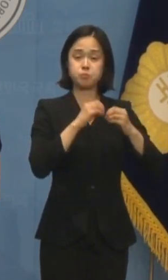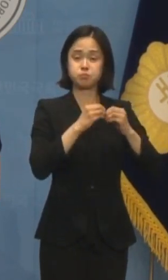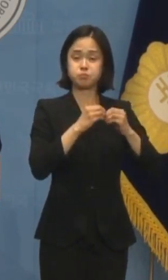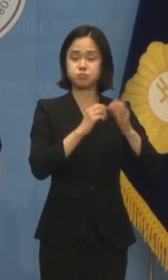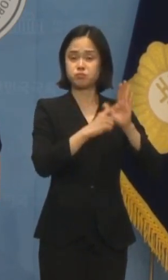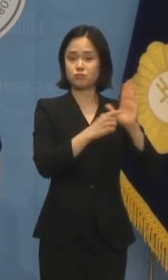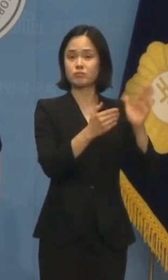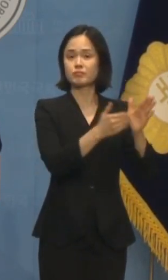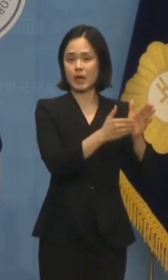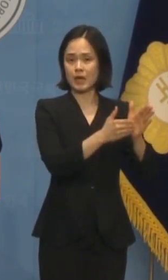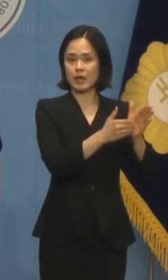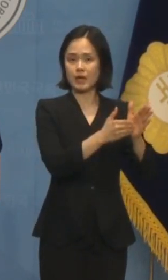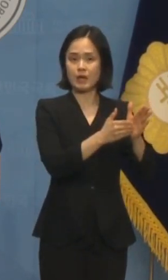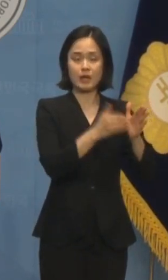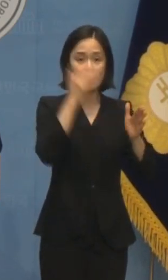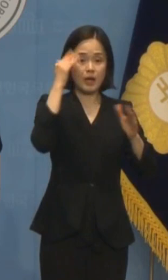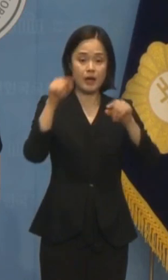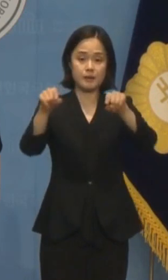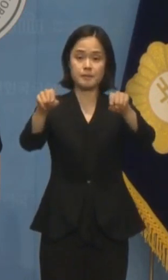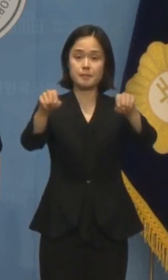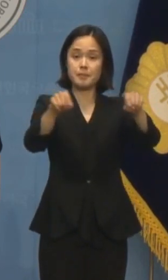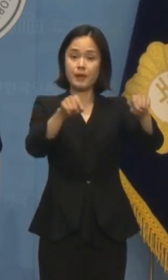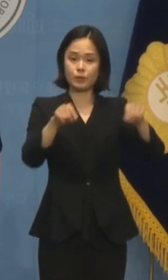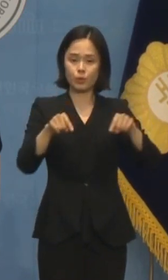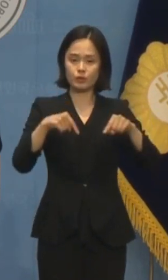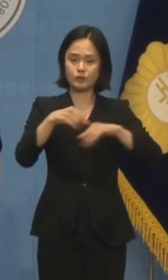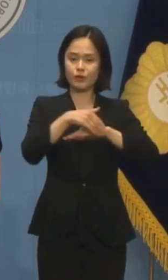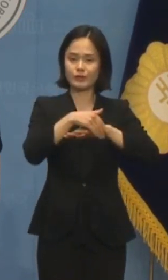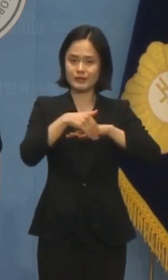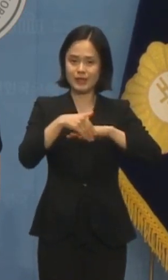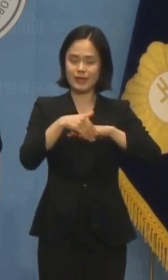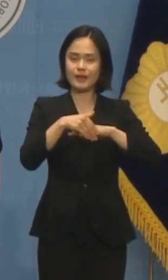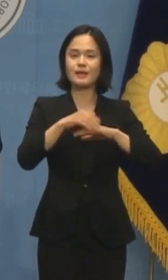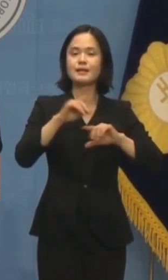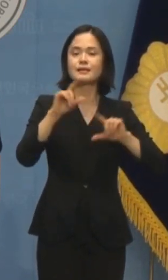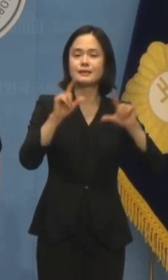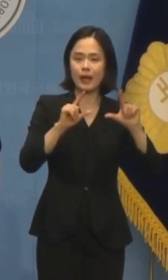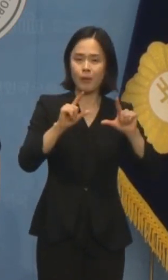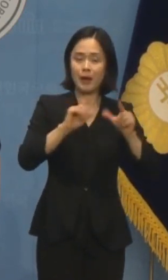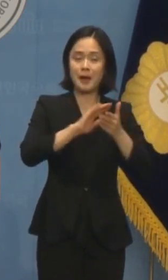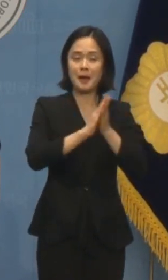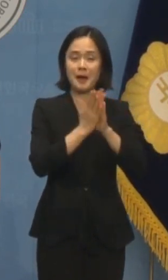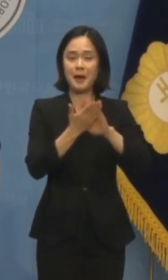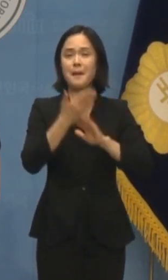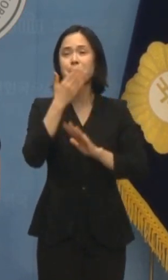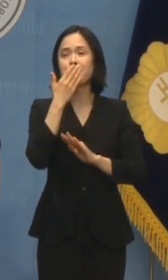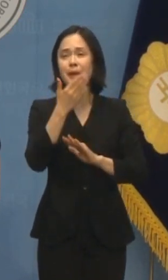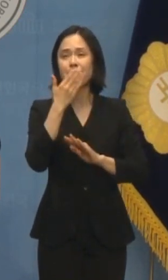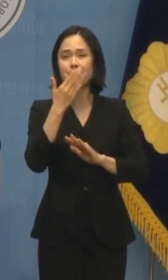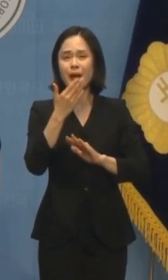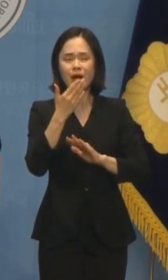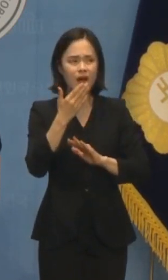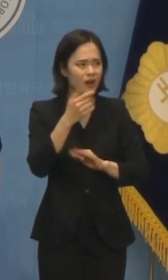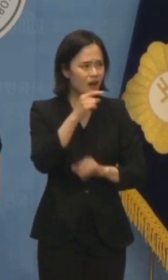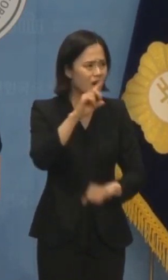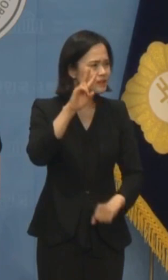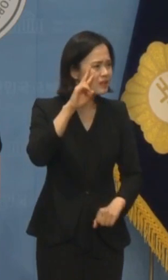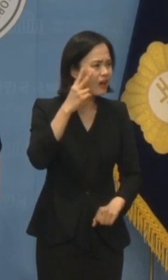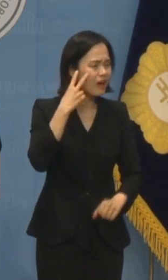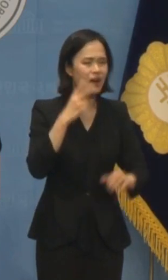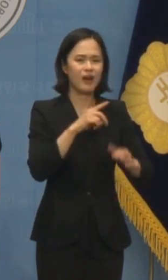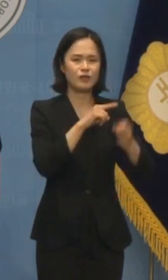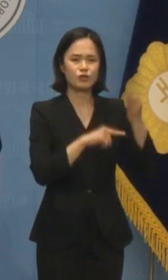한반도 핵 정책 기조를 바꿀 수 있다는 착각에 빠져 있는 것 같습니다. 윤석열 정부에게